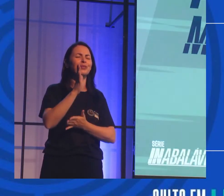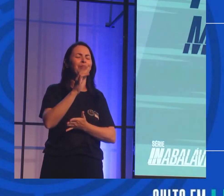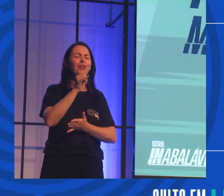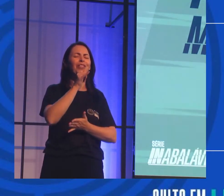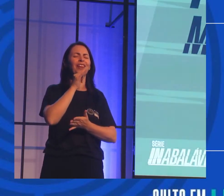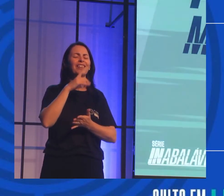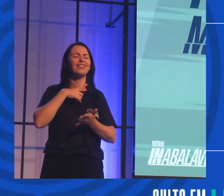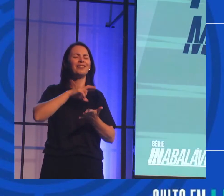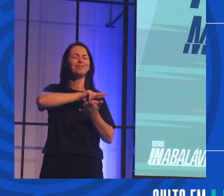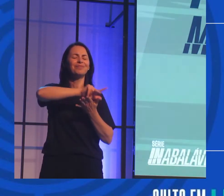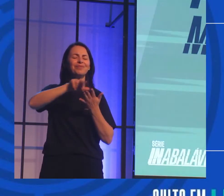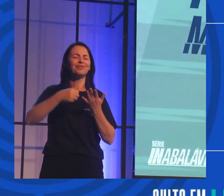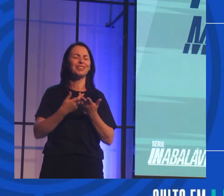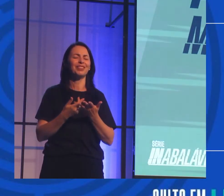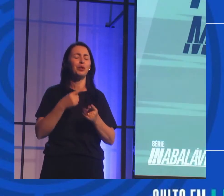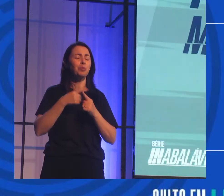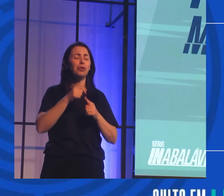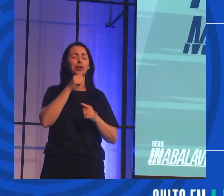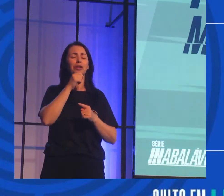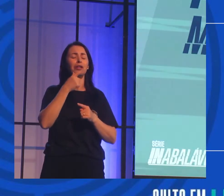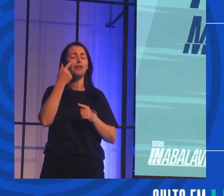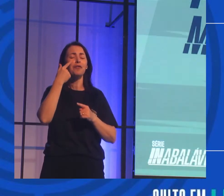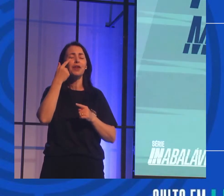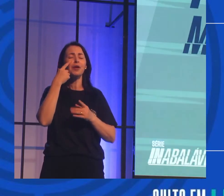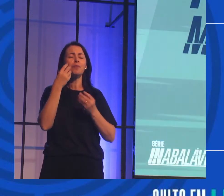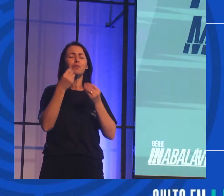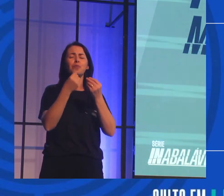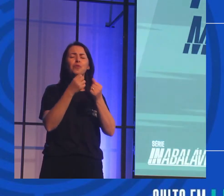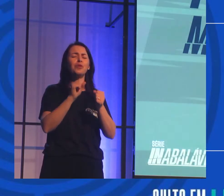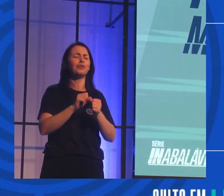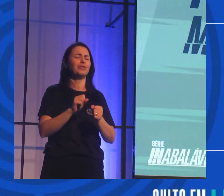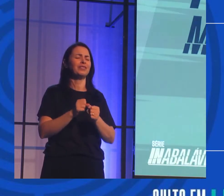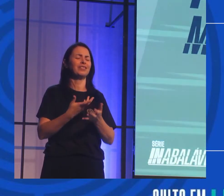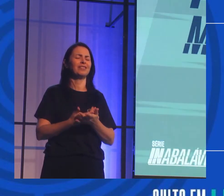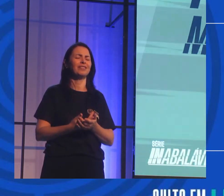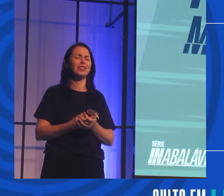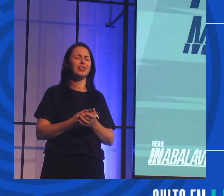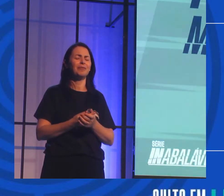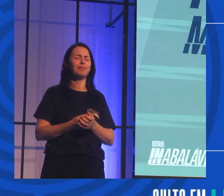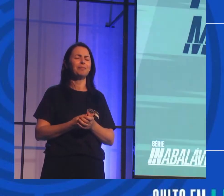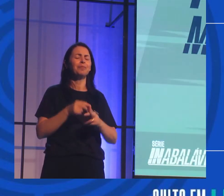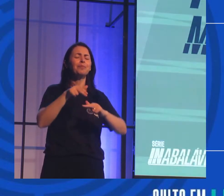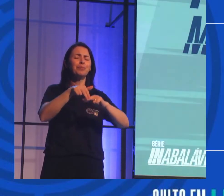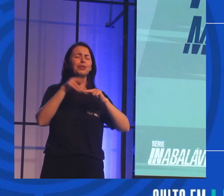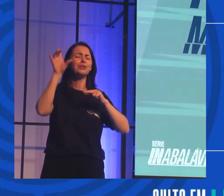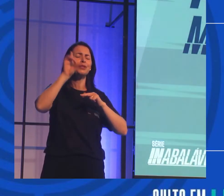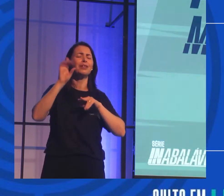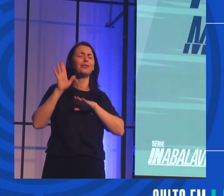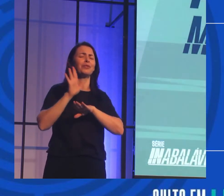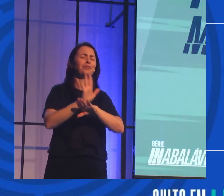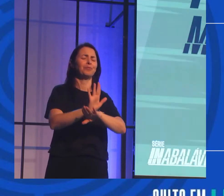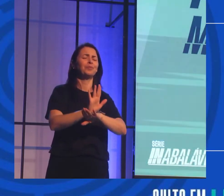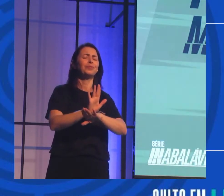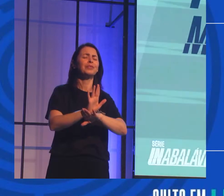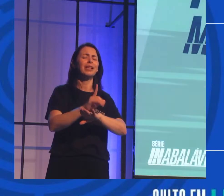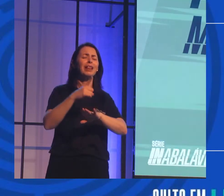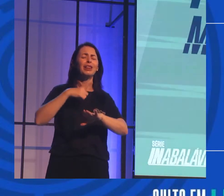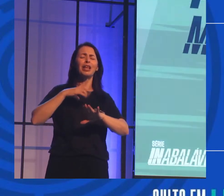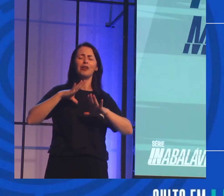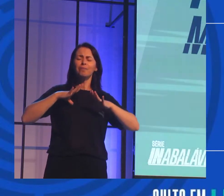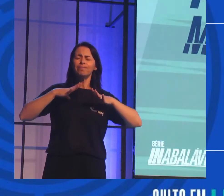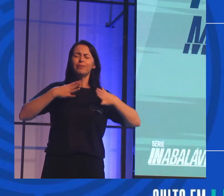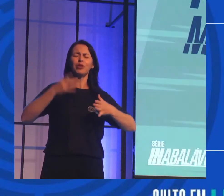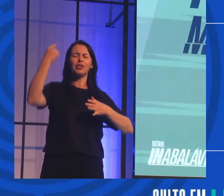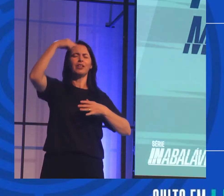ainda há muito o que fazer, ainda há muito a ser feito. Então nos ajuda, nos dá ousadia no teu